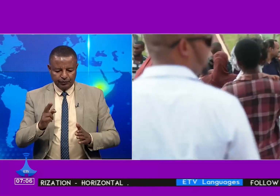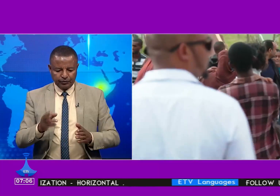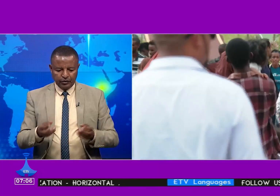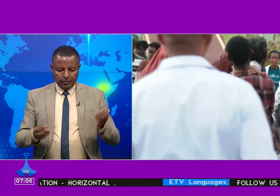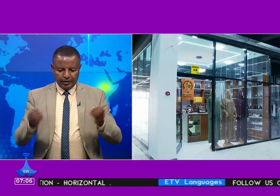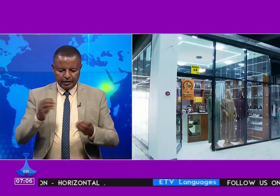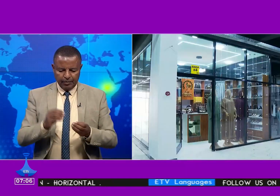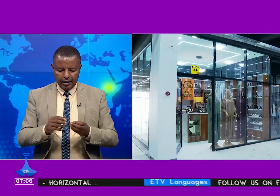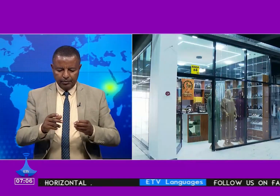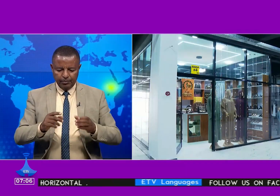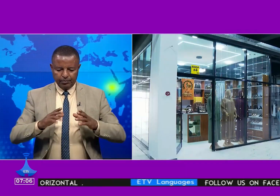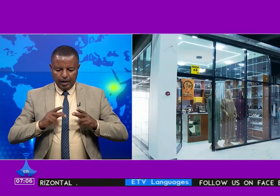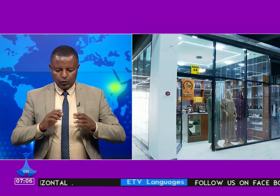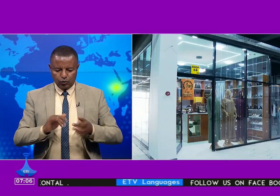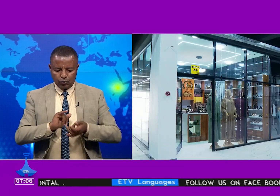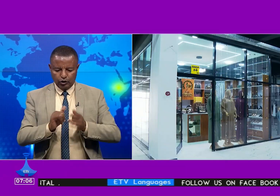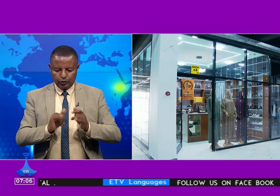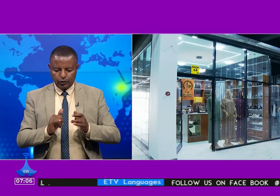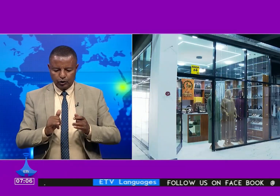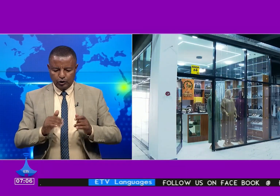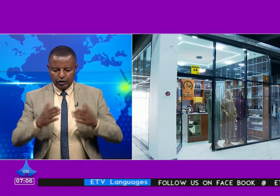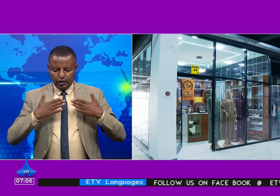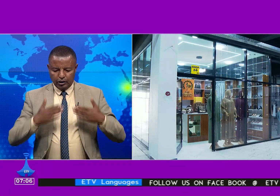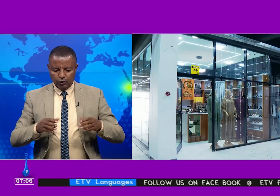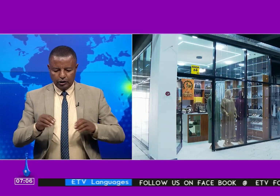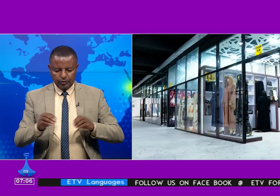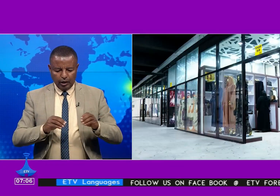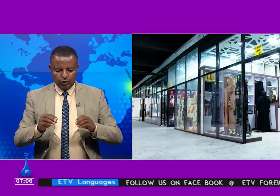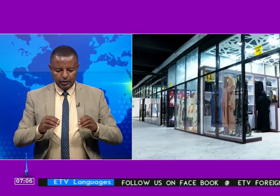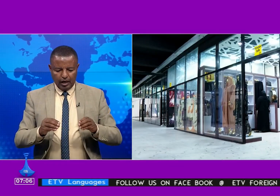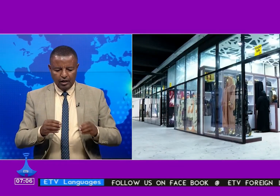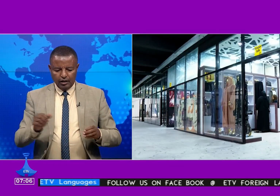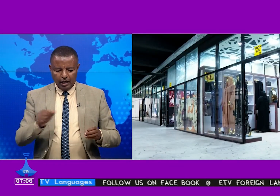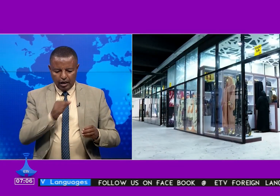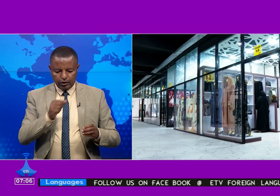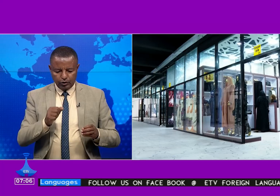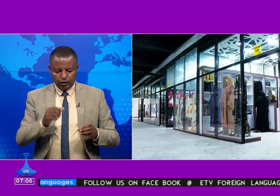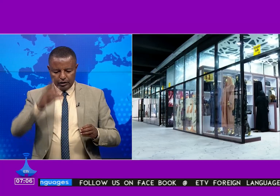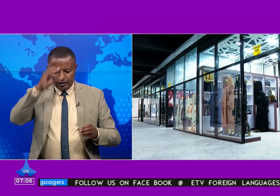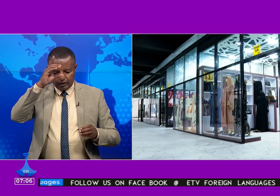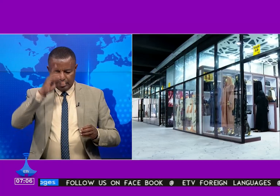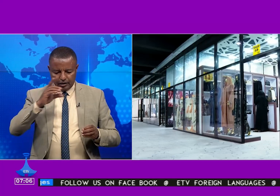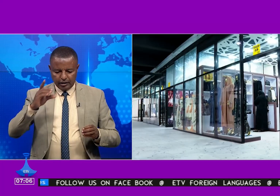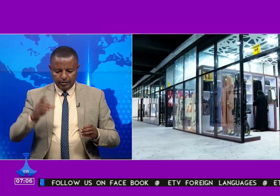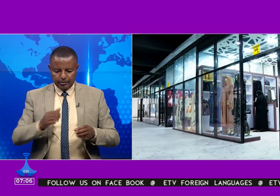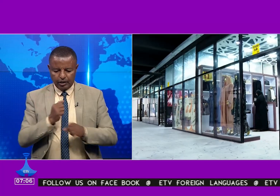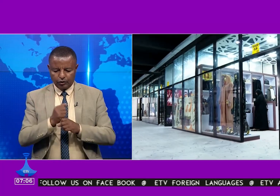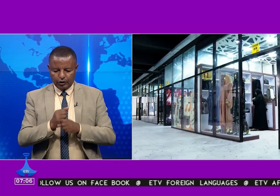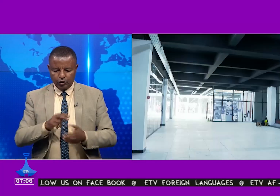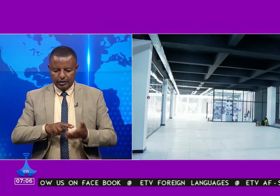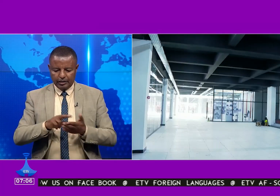ነው። በተጨማሪም ፓርኩ ለስፖርተኞች፣ ለሰውነት ማጎልመሻ፣ ለአርቲስቶች ለኪነ